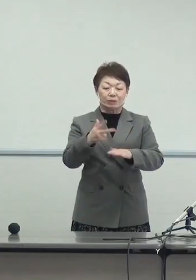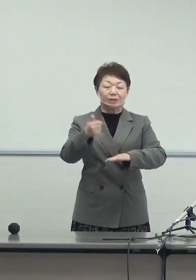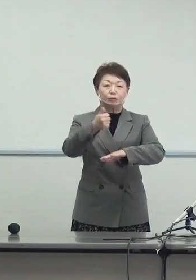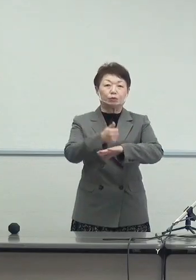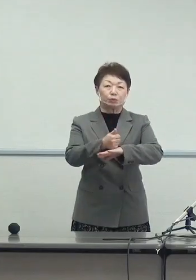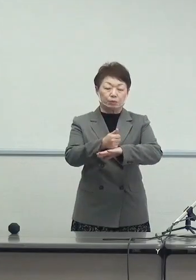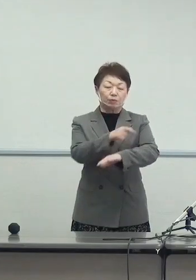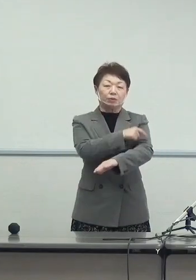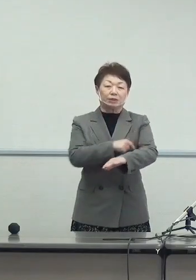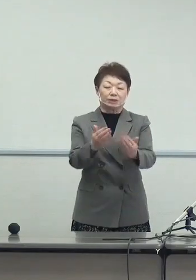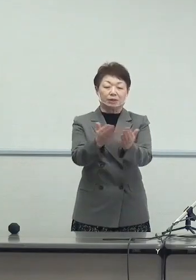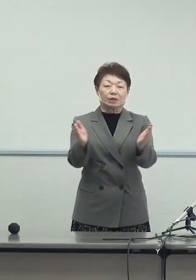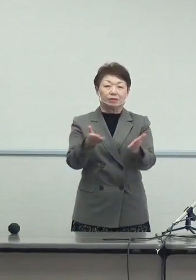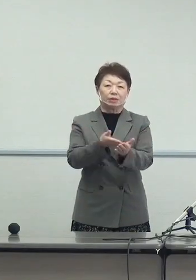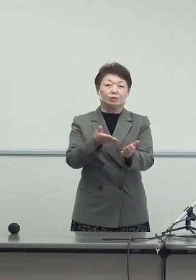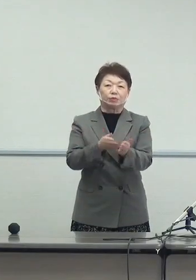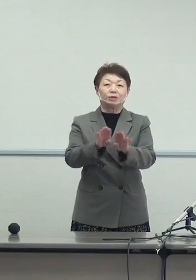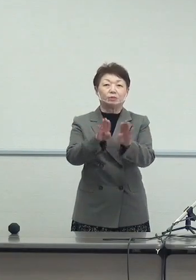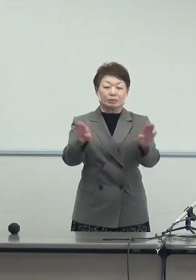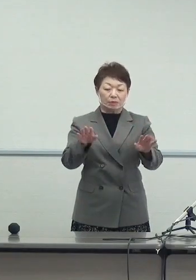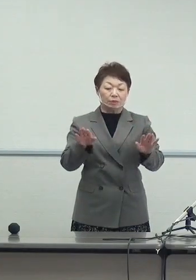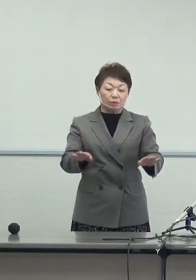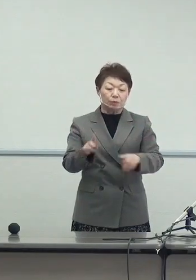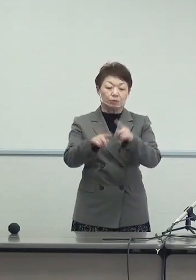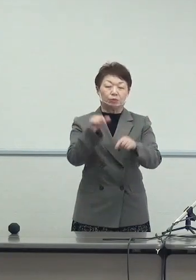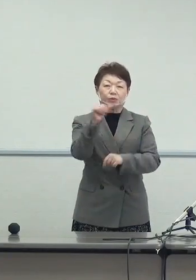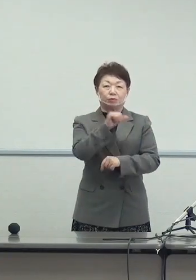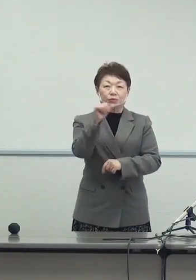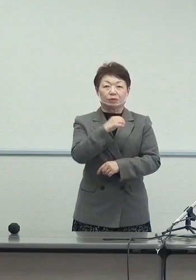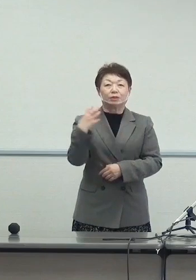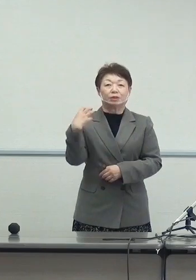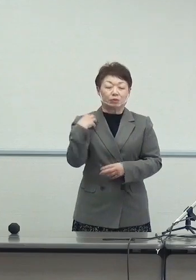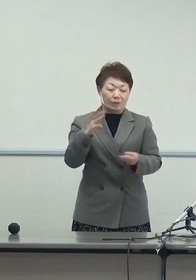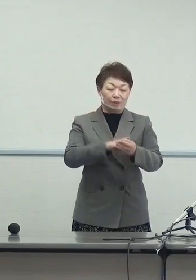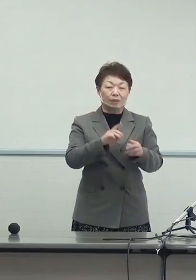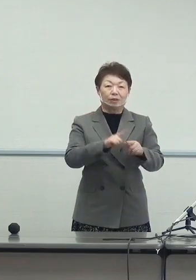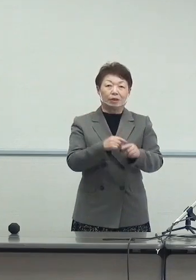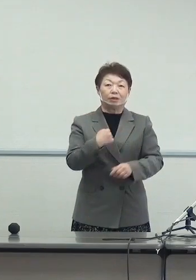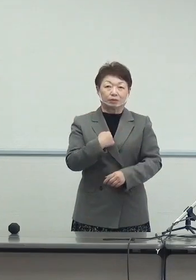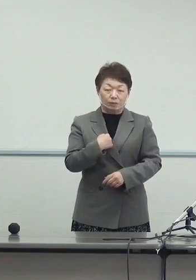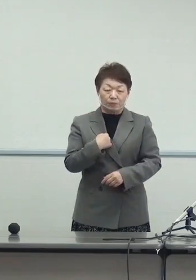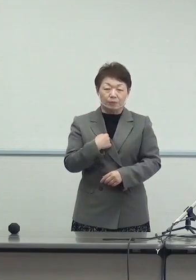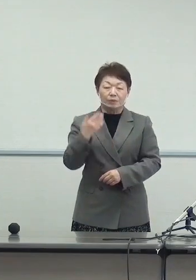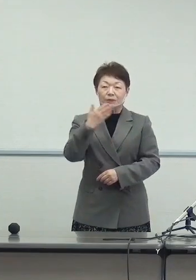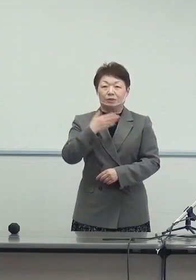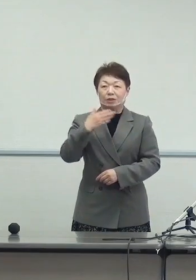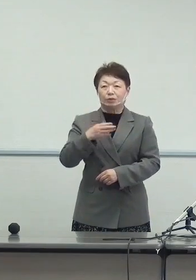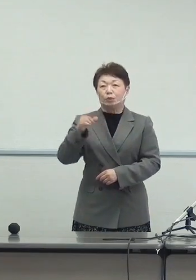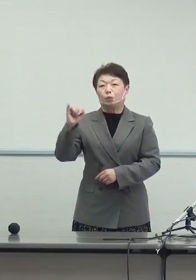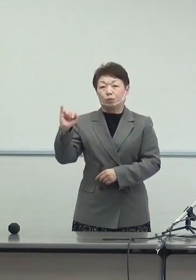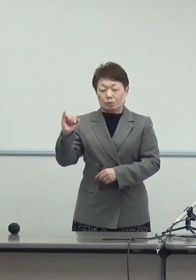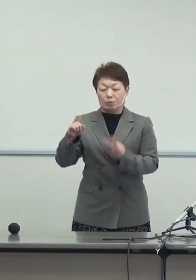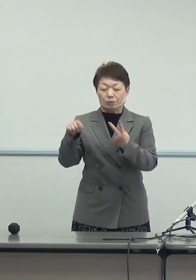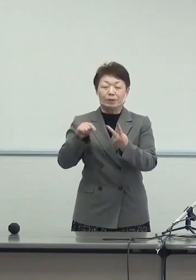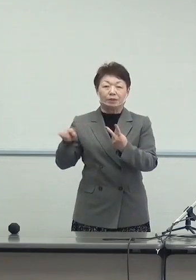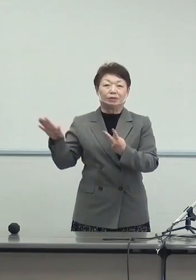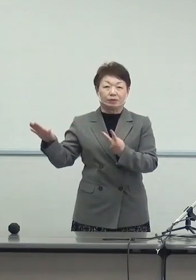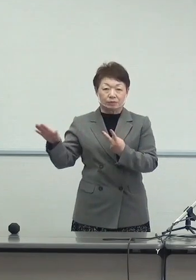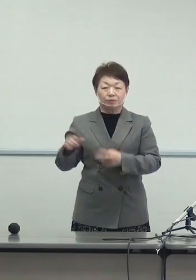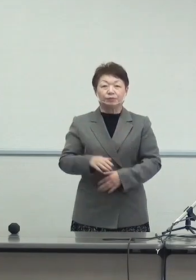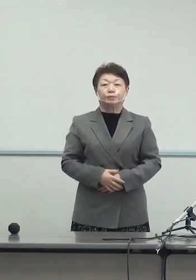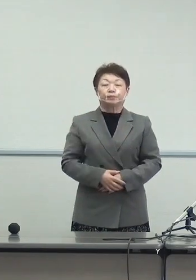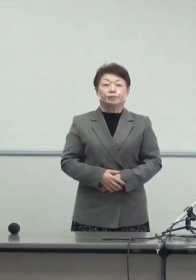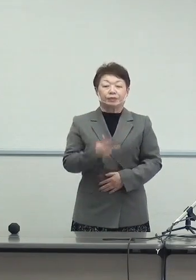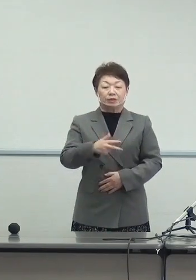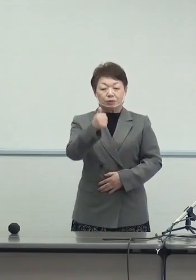記者会見を行います。本日の主発通訳者は田中てるみさんと佐藤ひとみさんのお二方です。それ